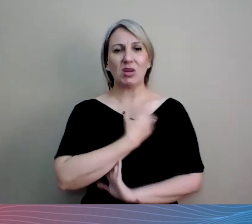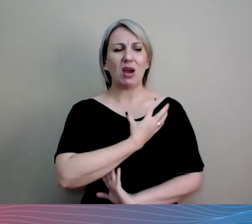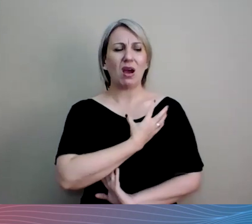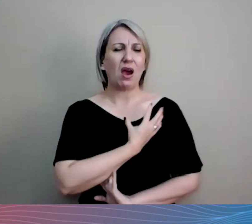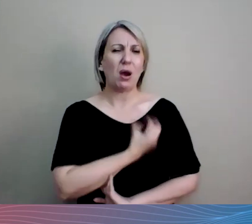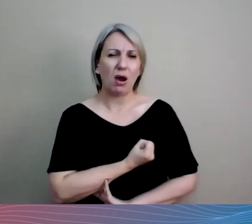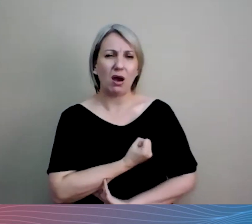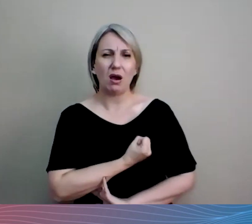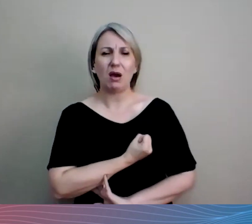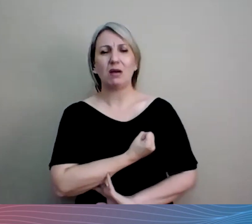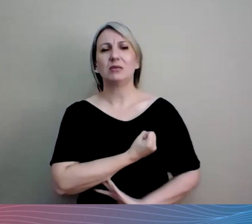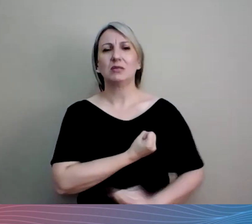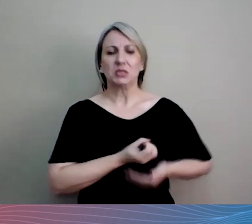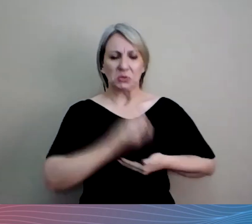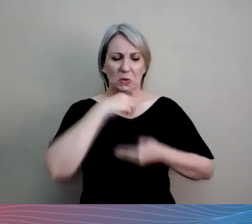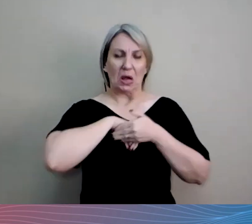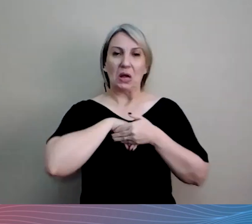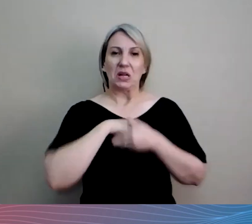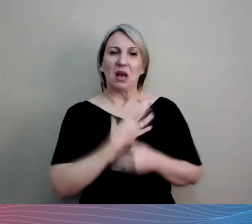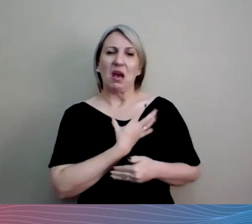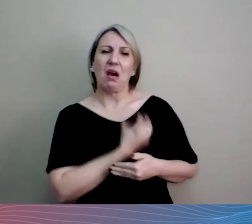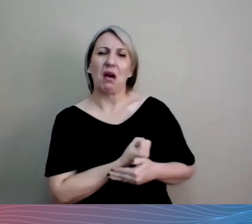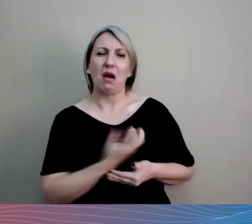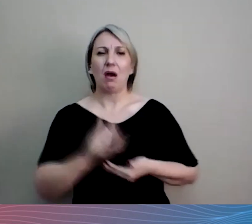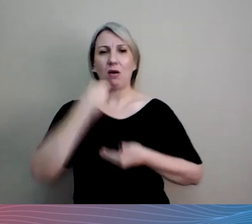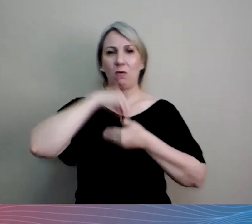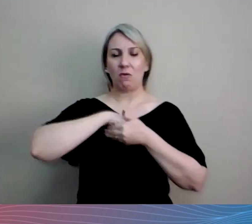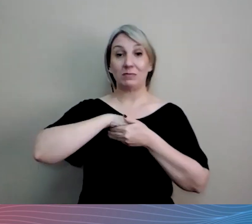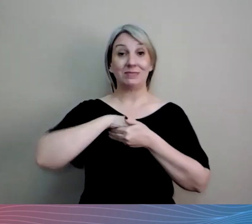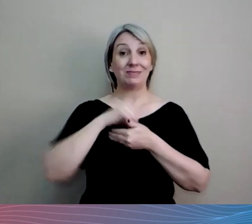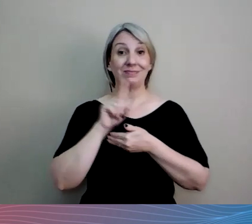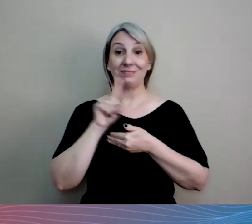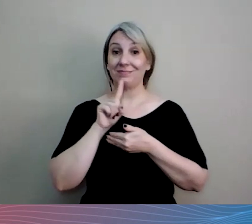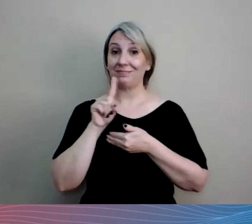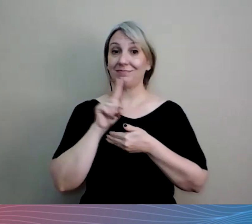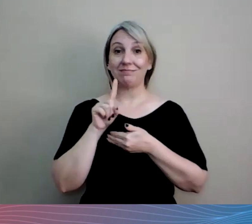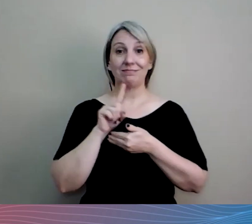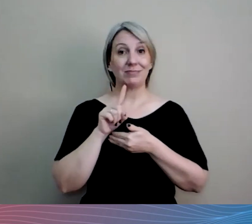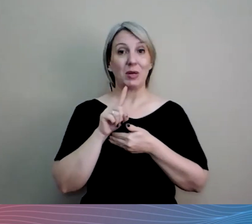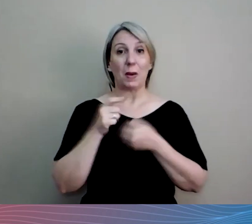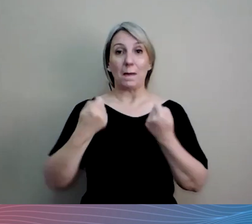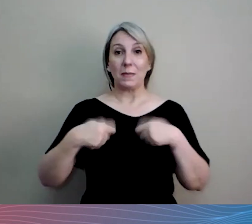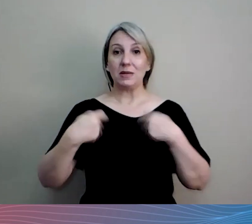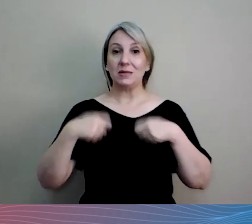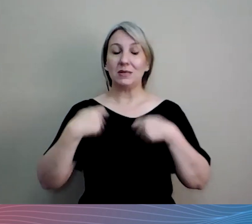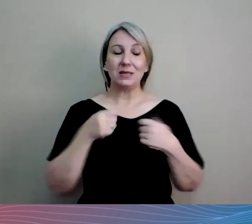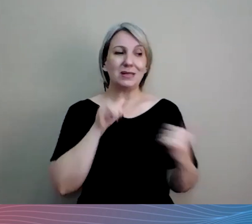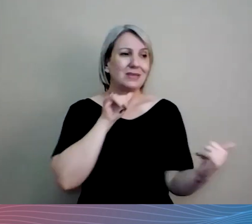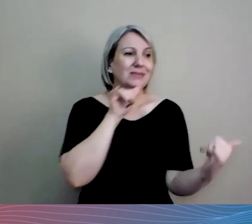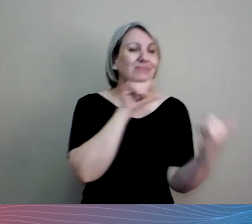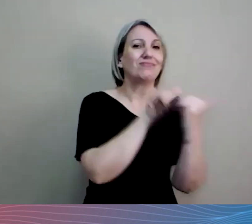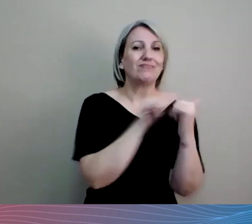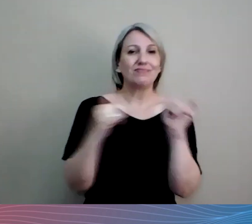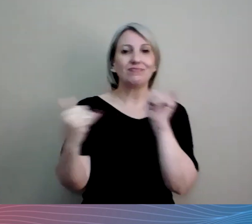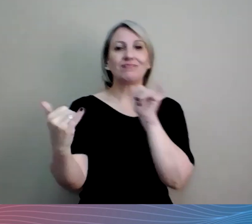ninguém. Se possível, irmãos, ainda hoje, resolva o problema. Vamos perdoar-nos mutuamente e